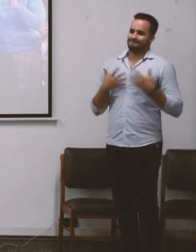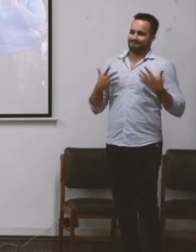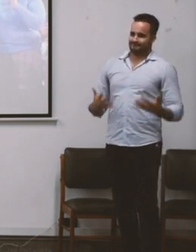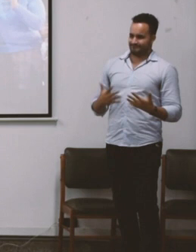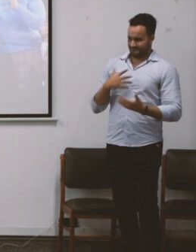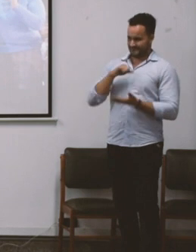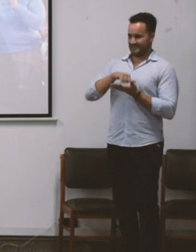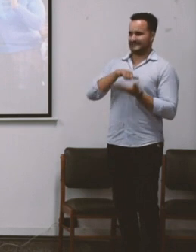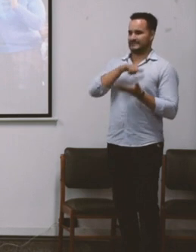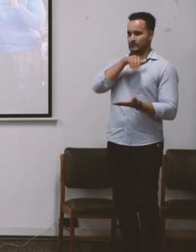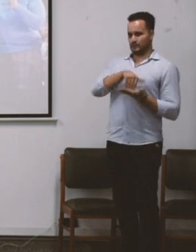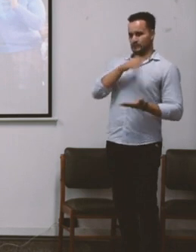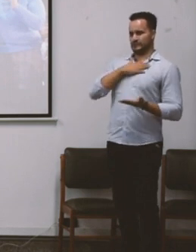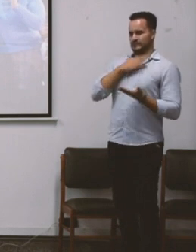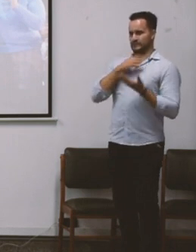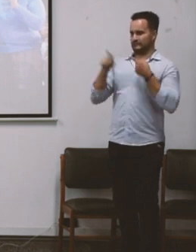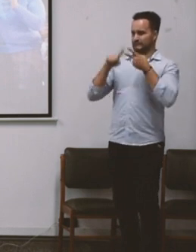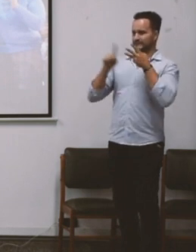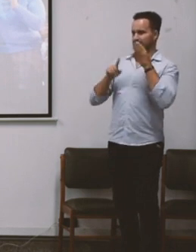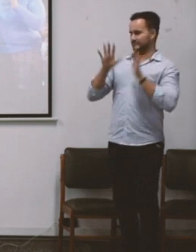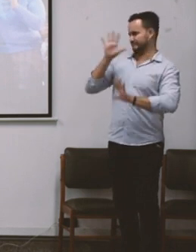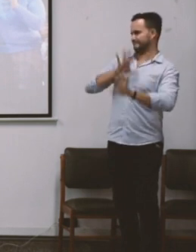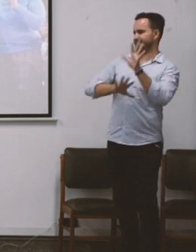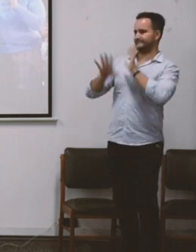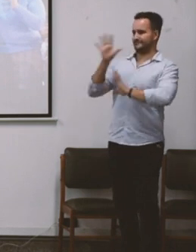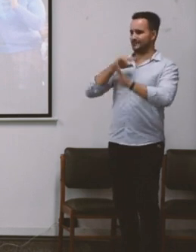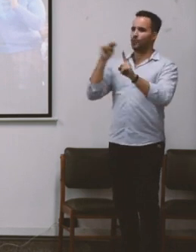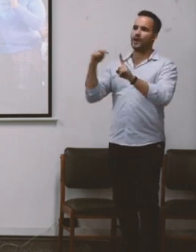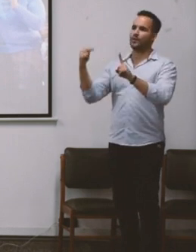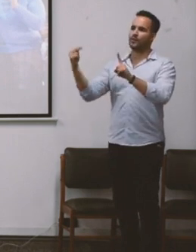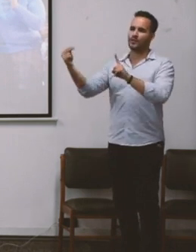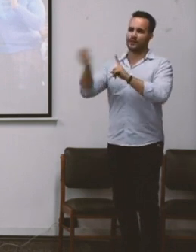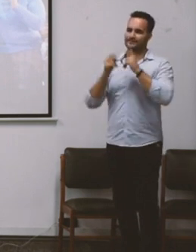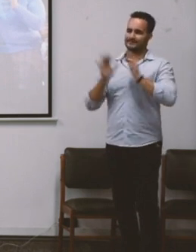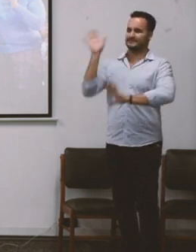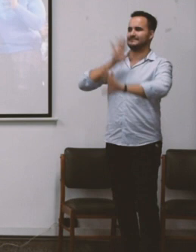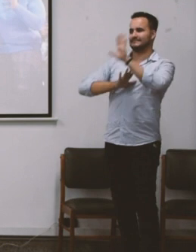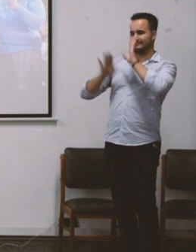cuestionar desde cualquiera de las ópticas, ¿cierto?